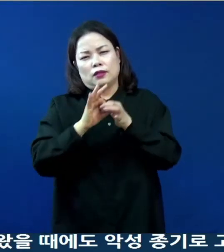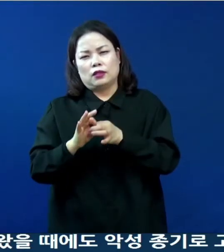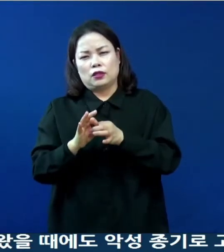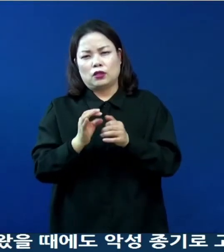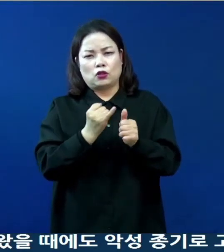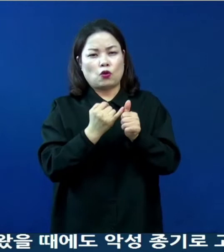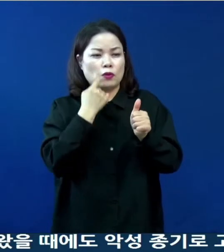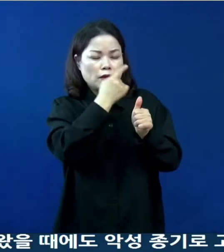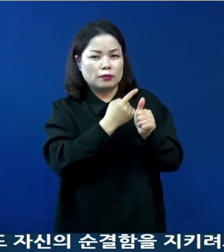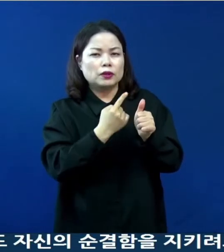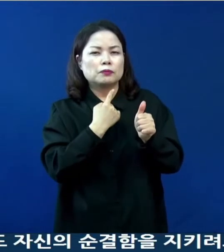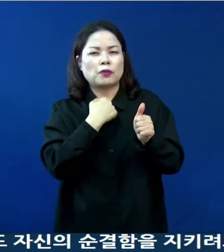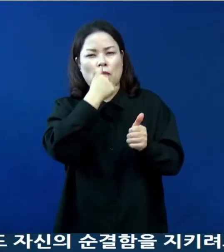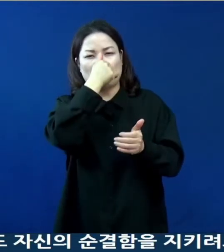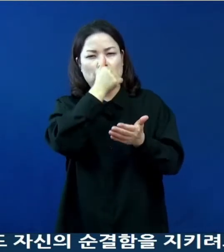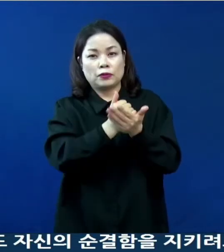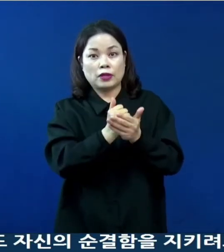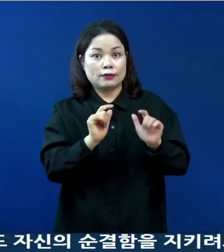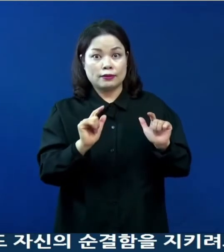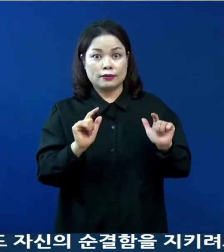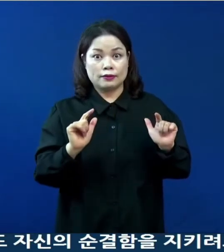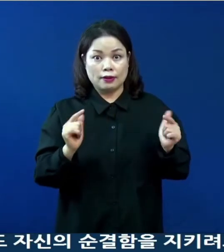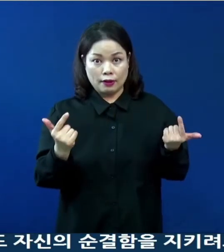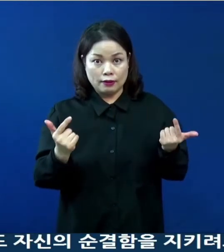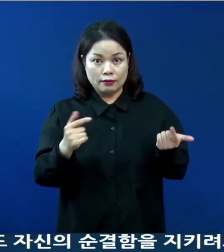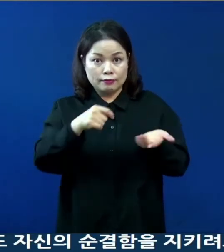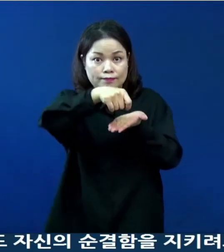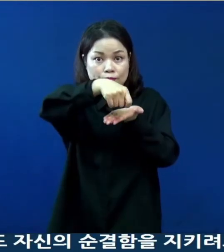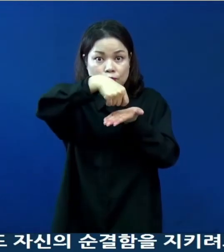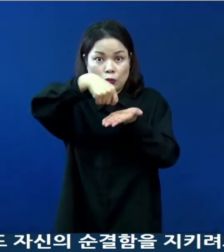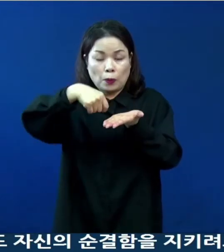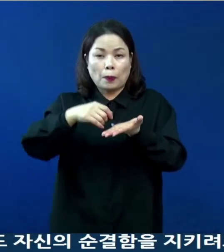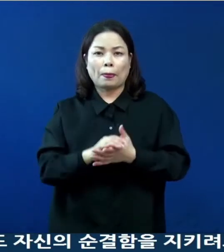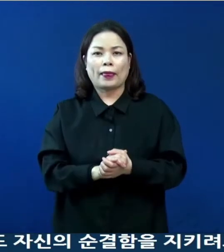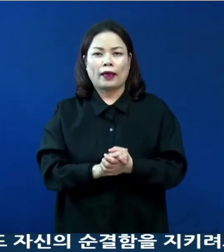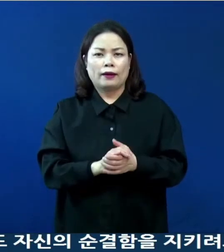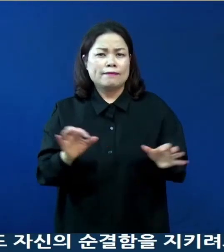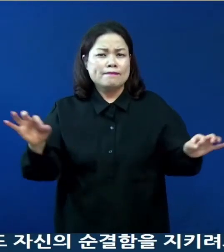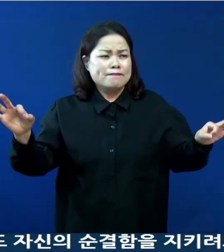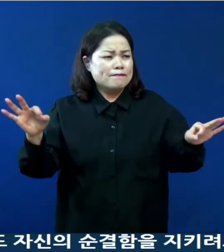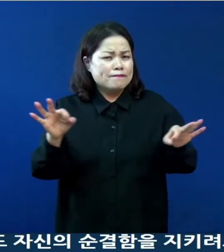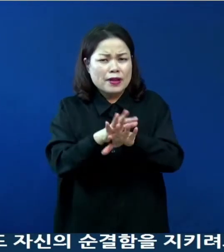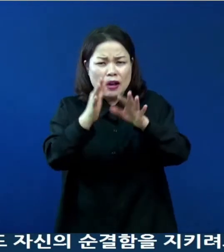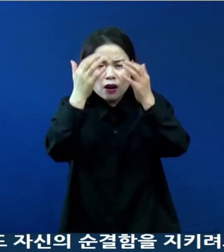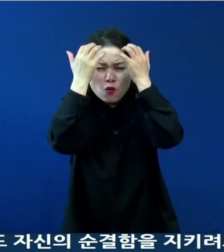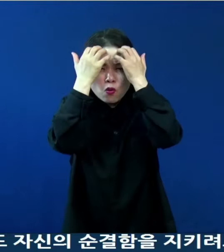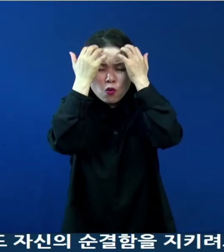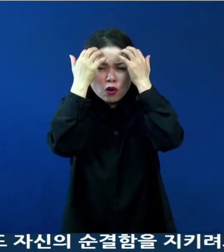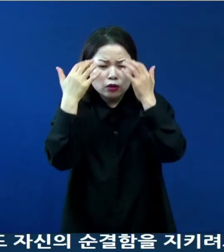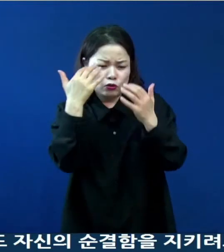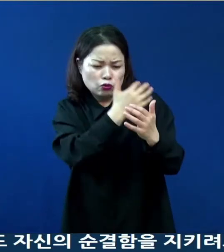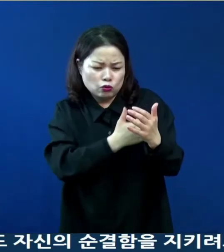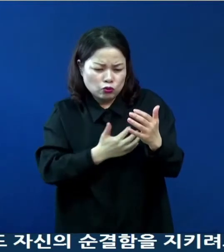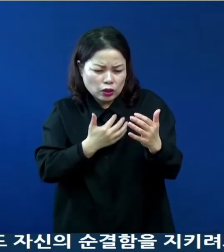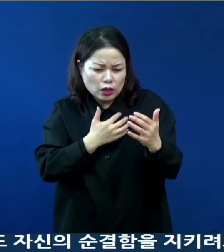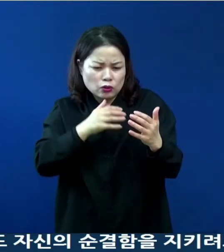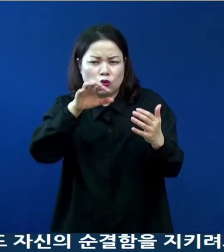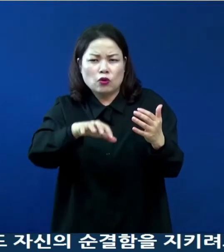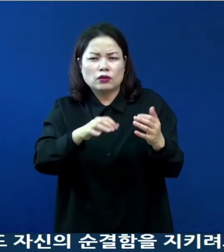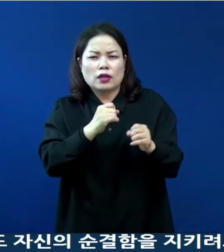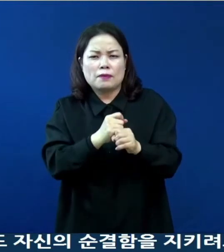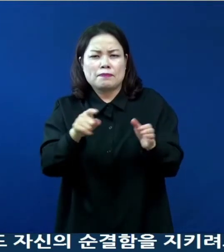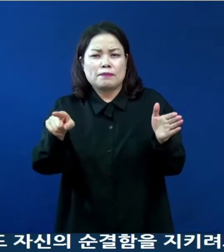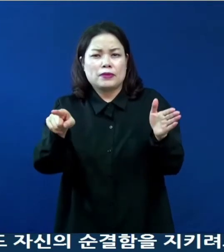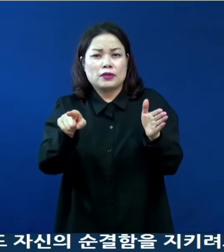욥이 입술로 범죄하지 아니하였다라고 기록되어 있어요. 상실의 고난, 육체적 고난 앞에 욥은